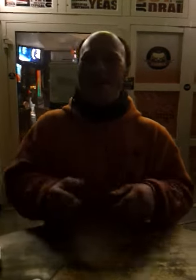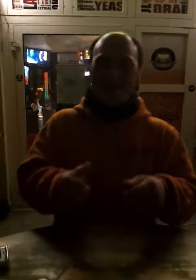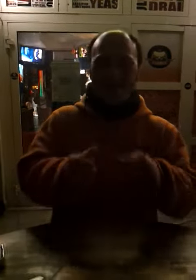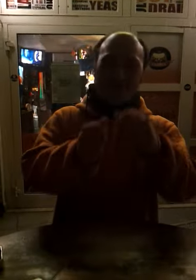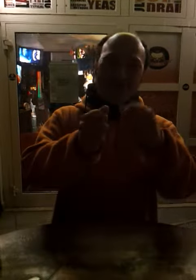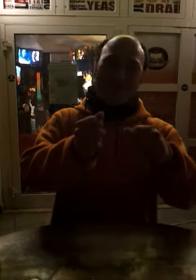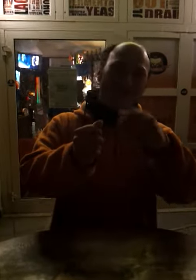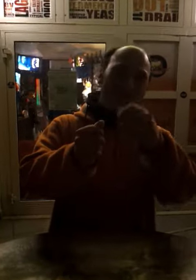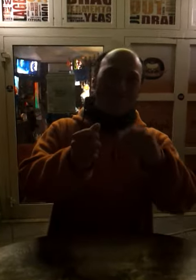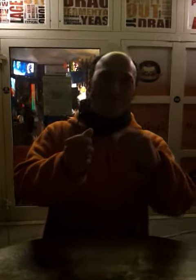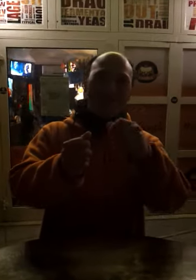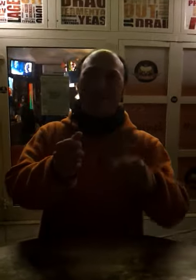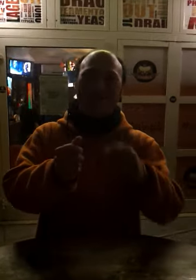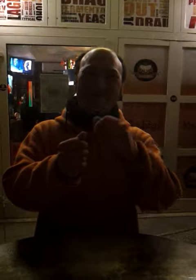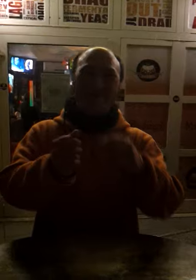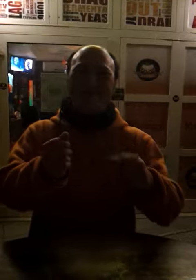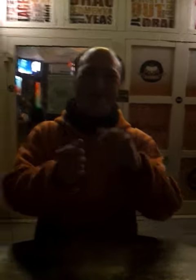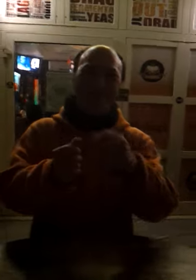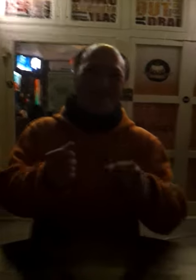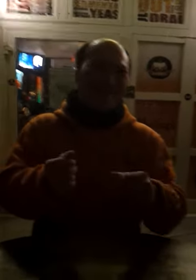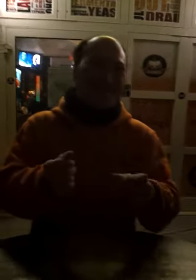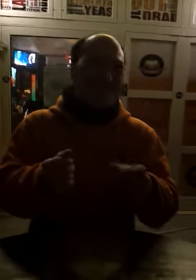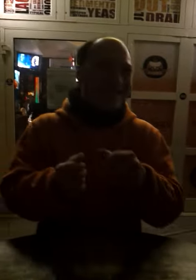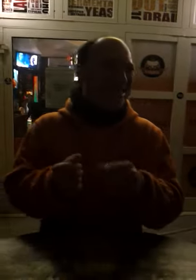Allora, comincia a fare la Barbara. Barbara.